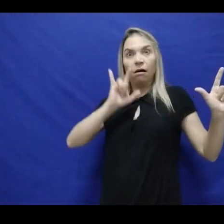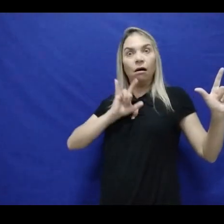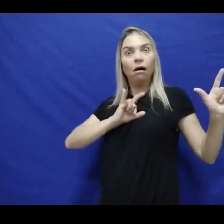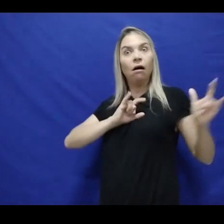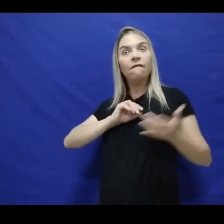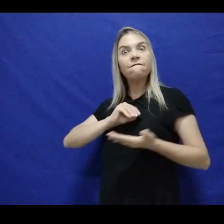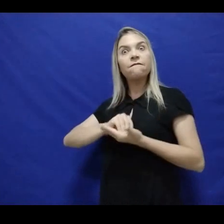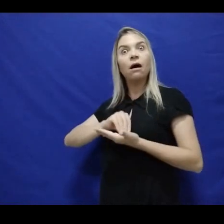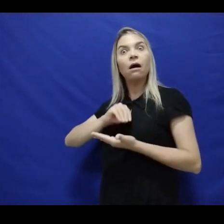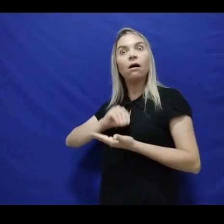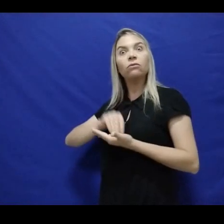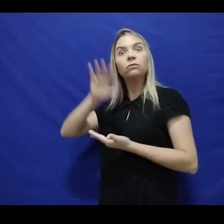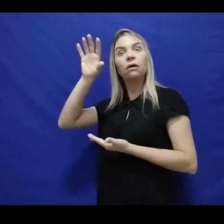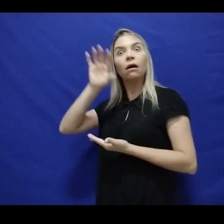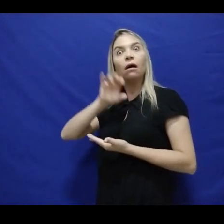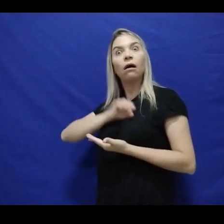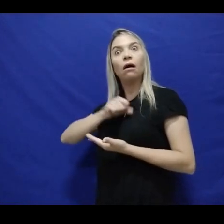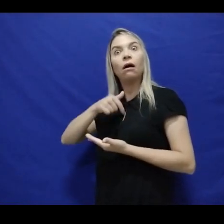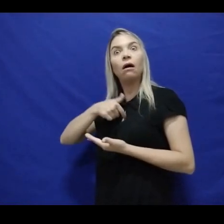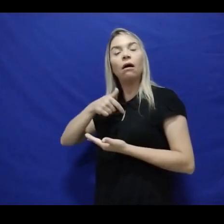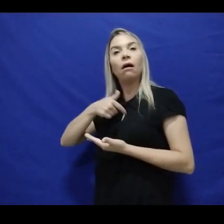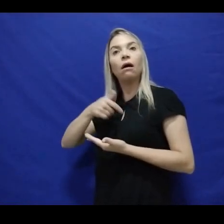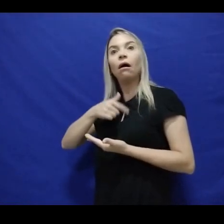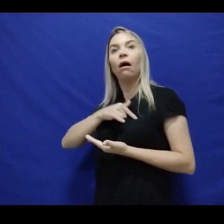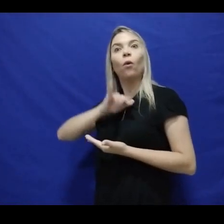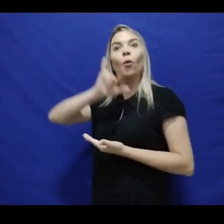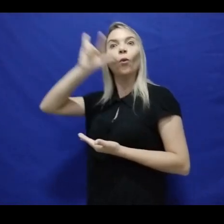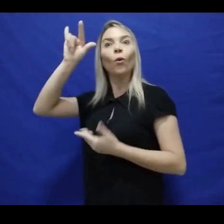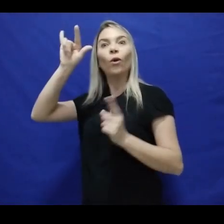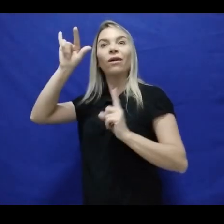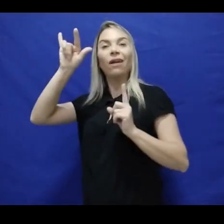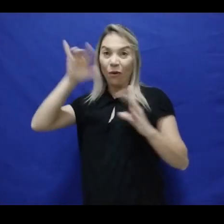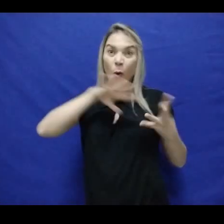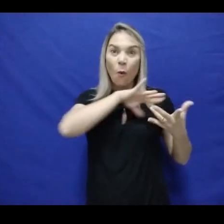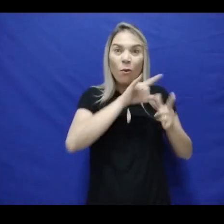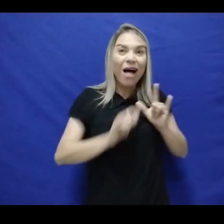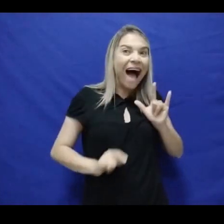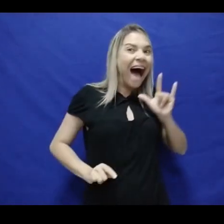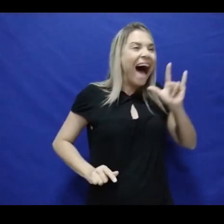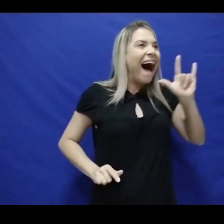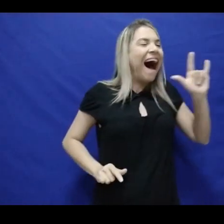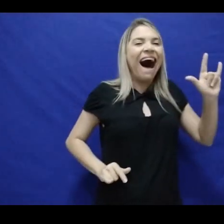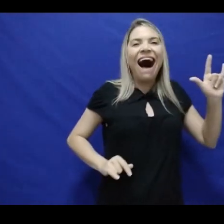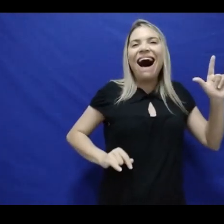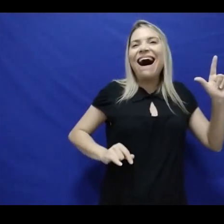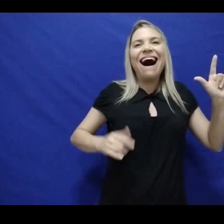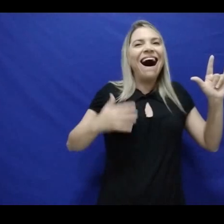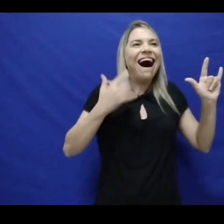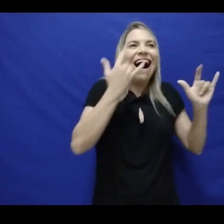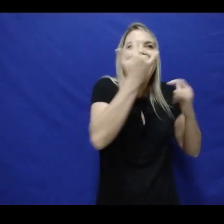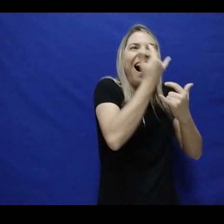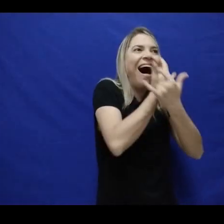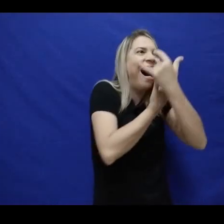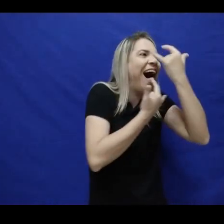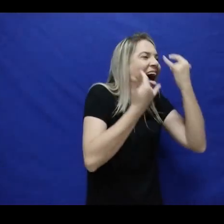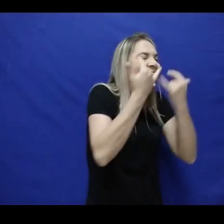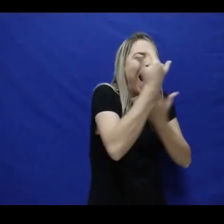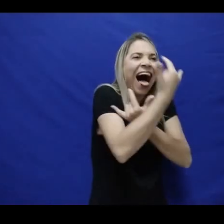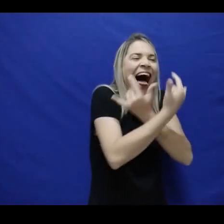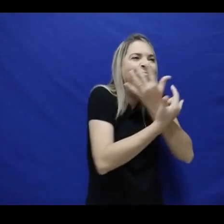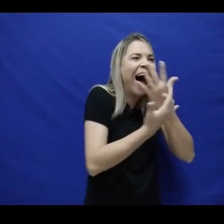do Pai não está nele. Porque tudo que há no mundo, a concupiscência da carne,